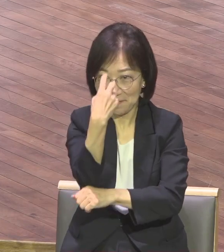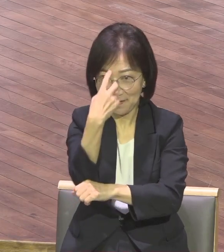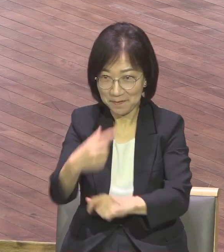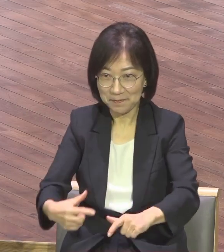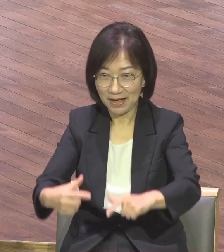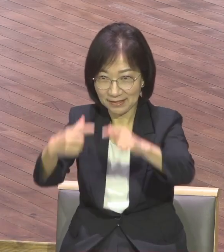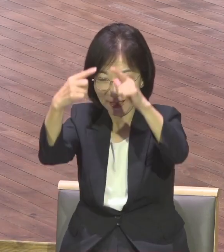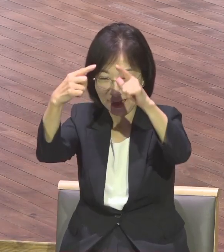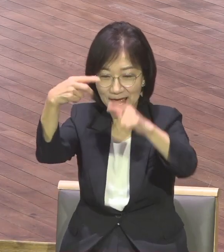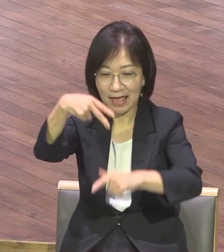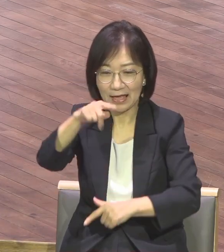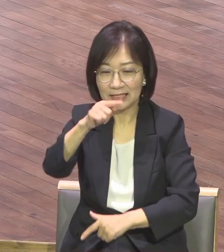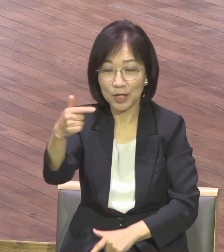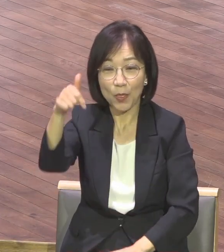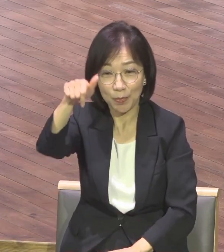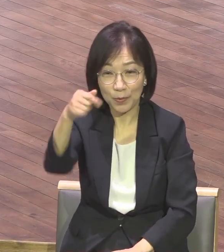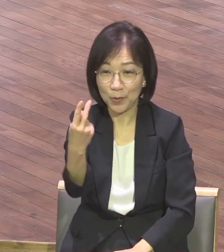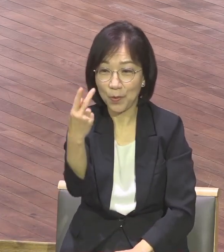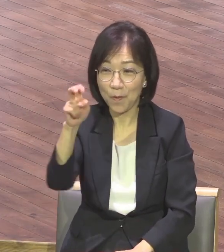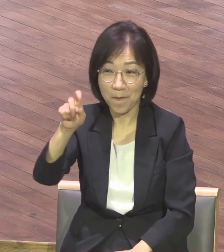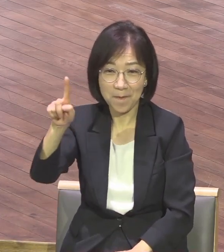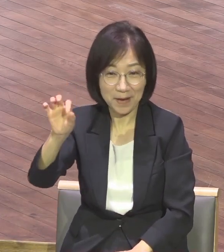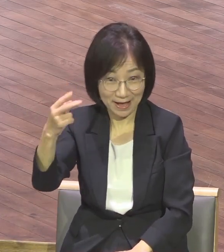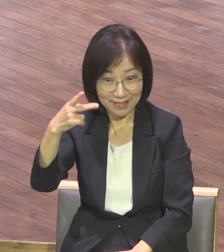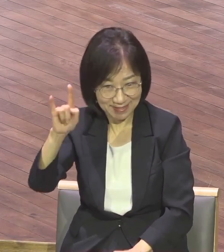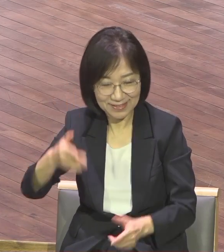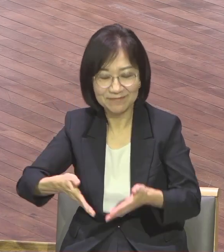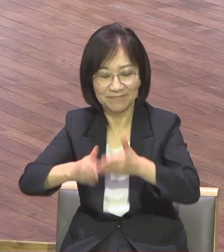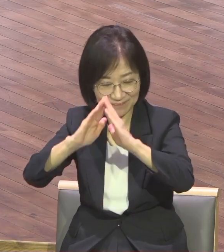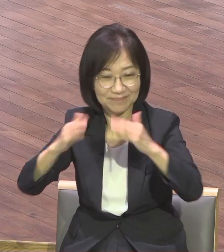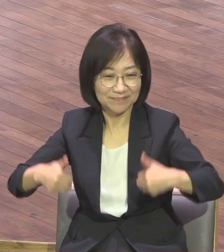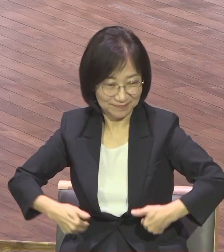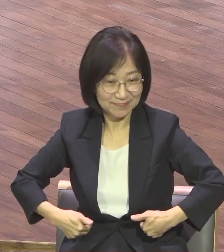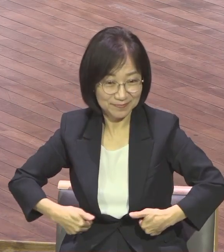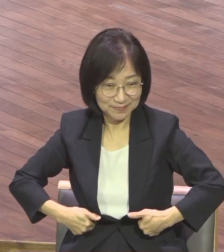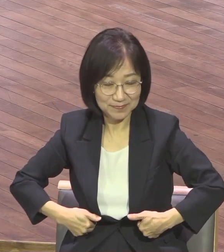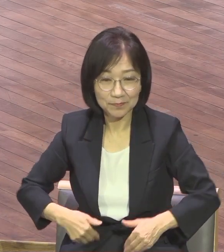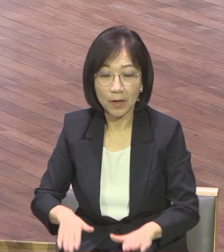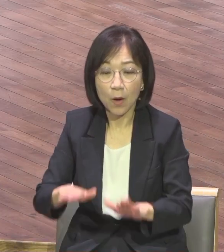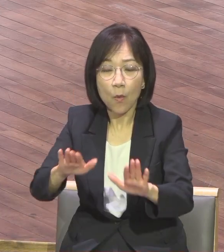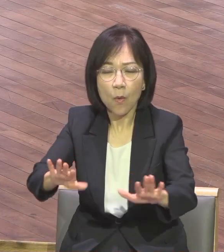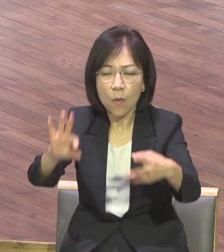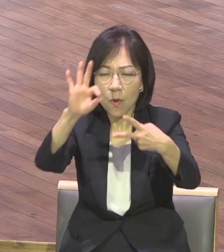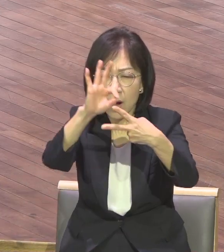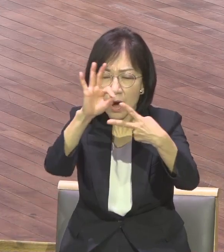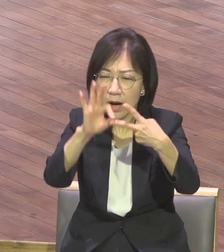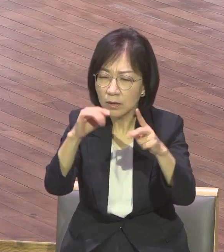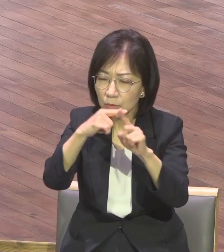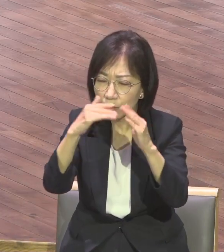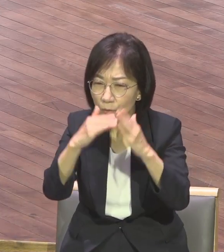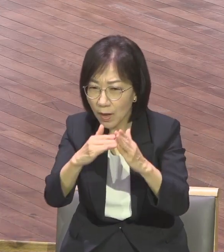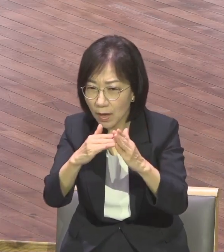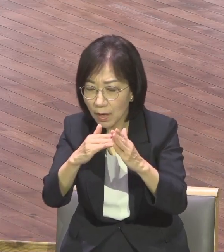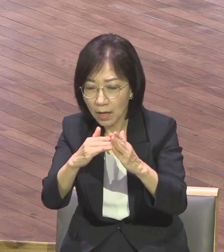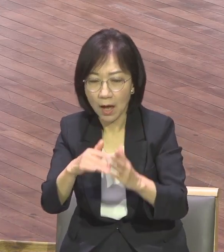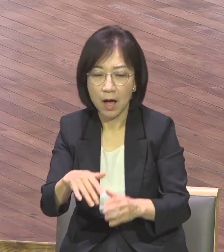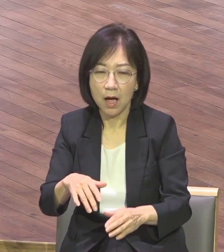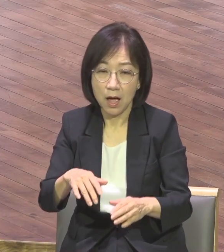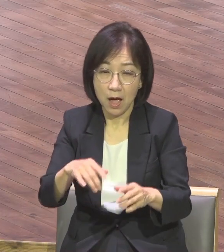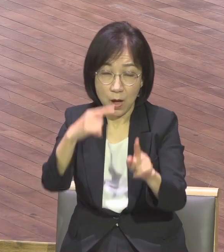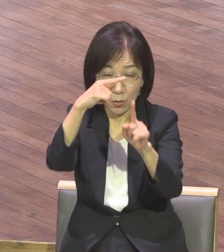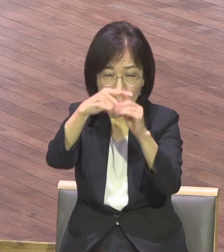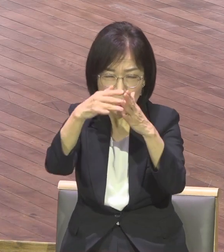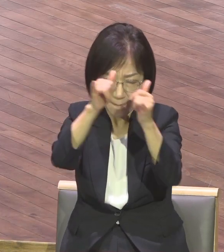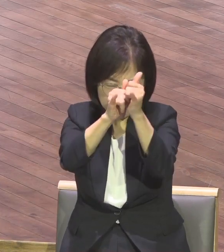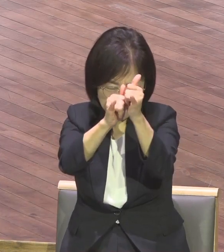것이다. 오늘 본문 말씀은요 안디옥 교회가 교회사에서 최초로 선교사를